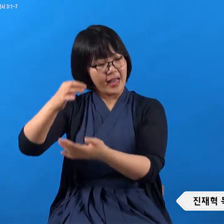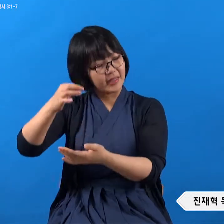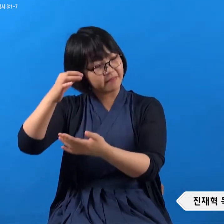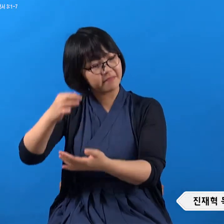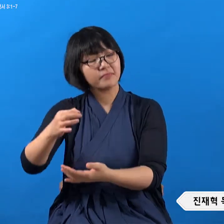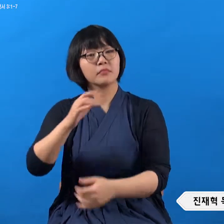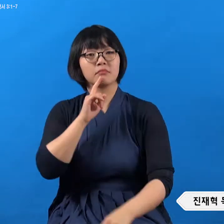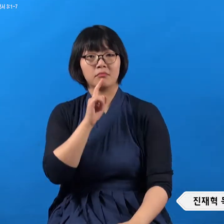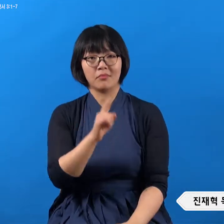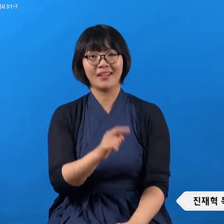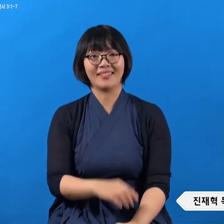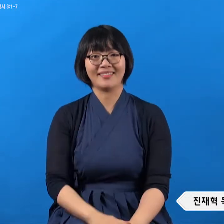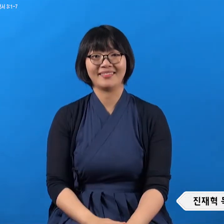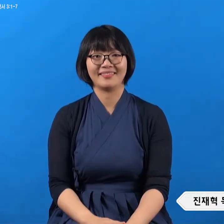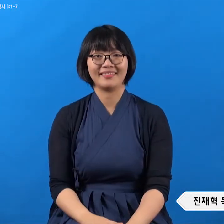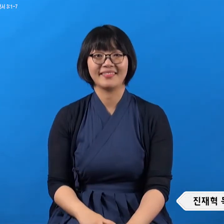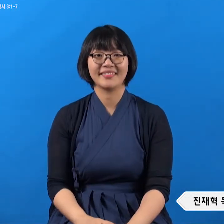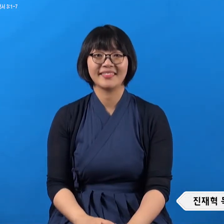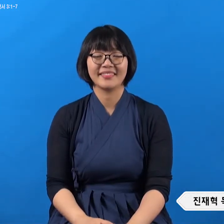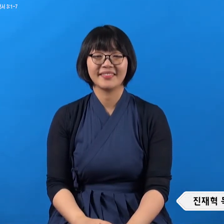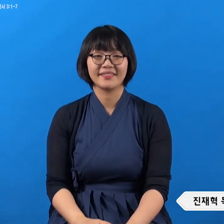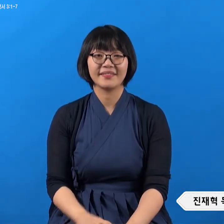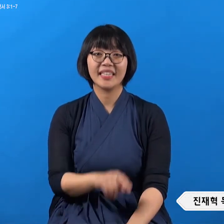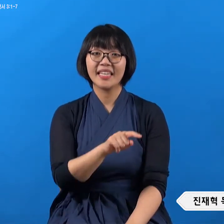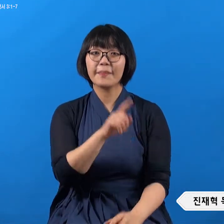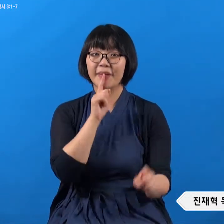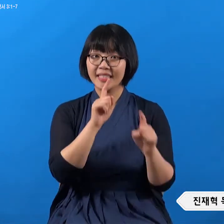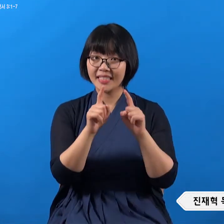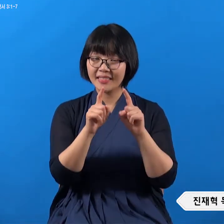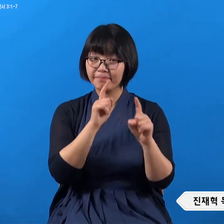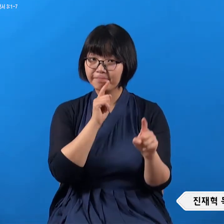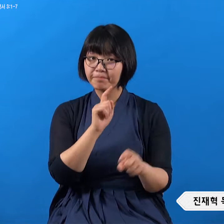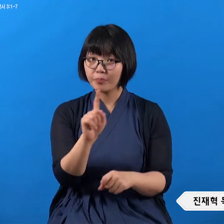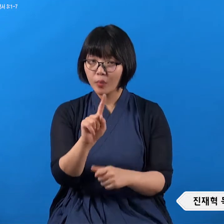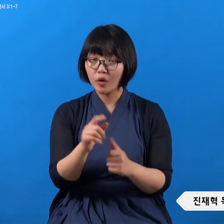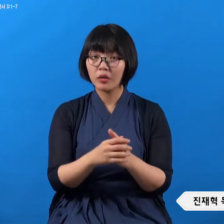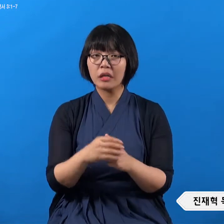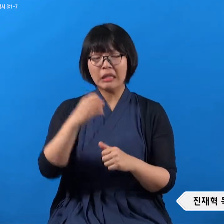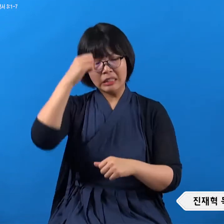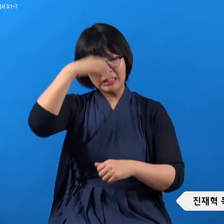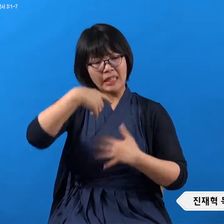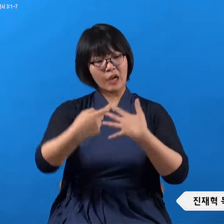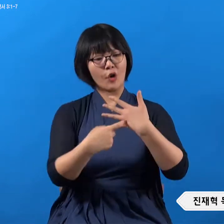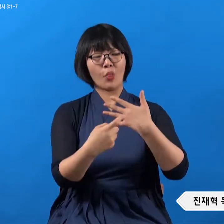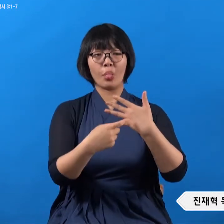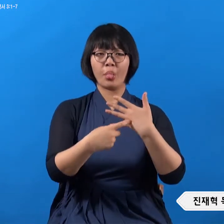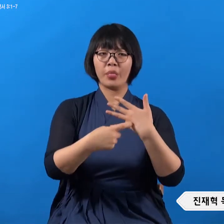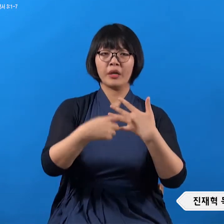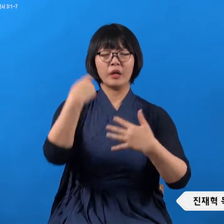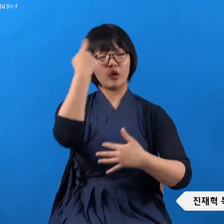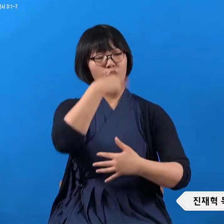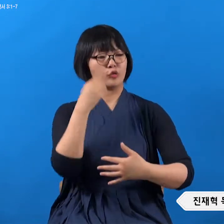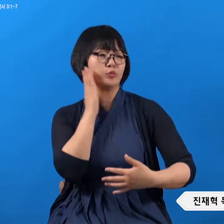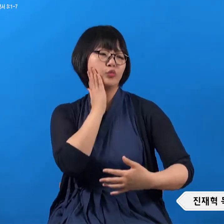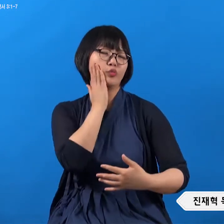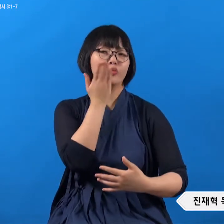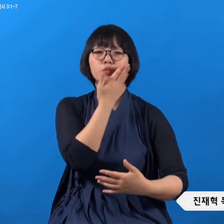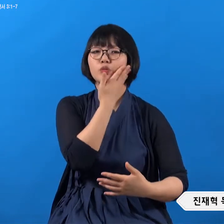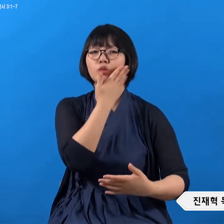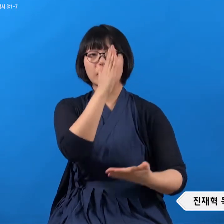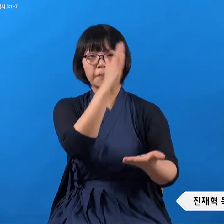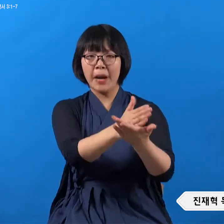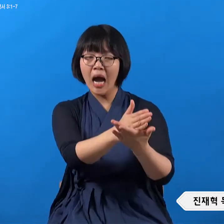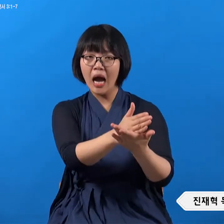것이라 라고 말씀하고 있습니다. 이 말씀은 결코 외모의 단장을 아무것도 하지